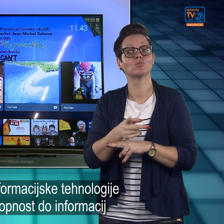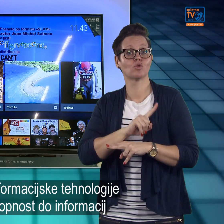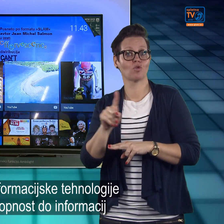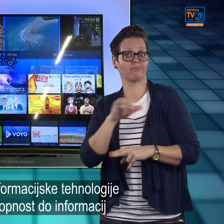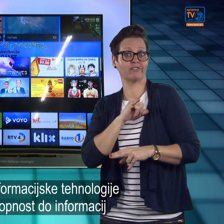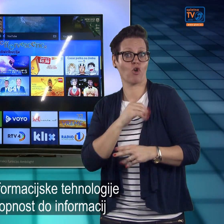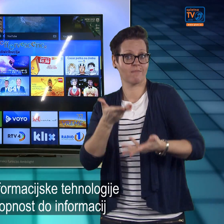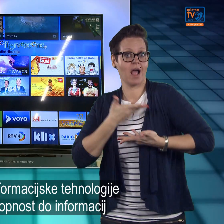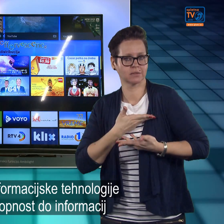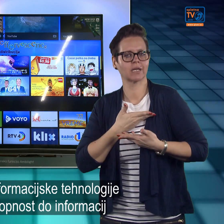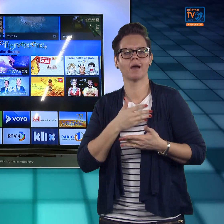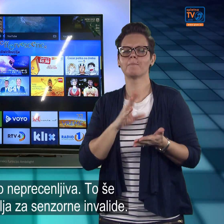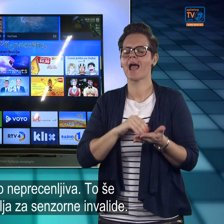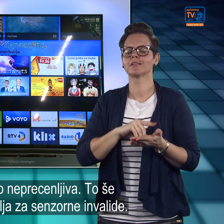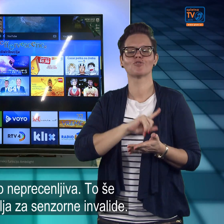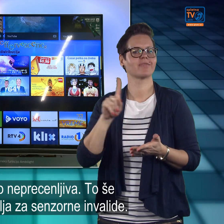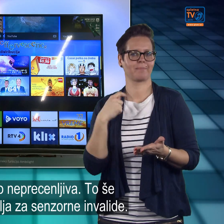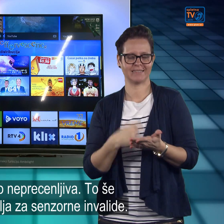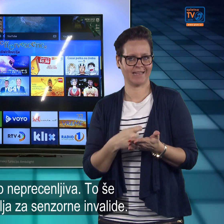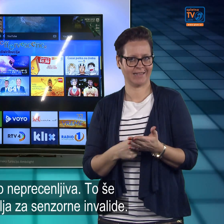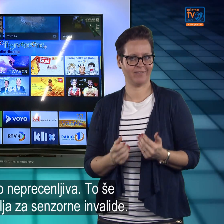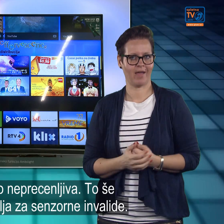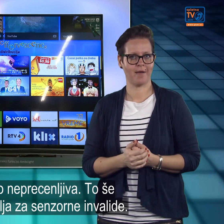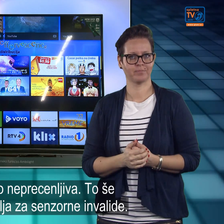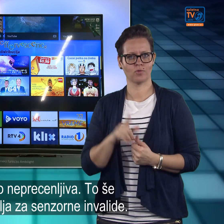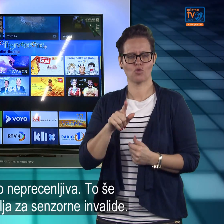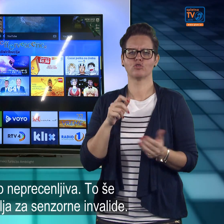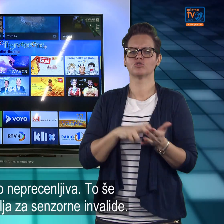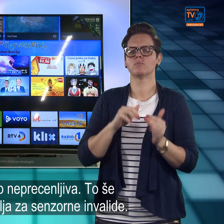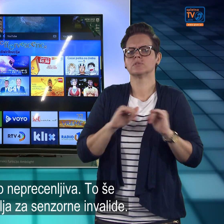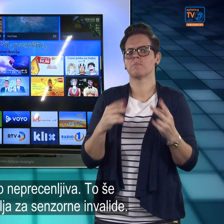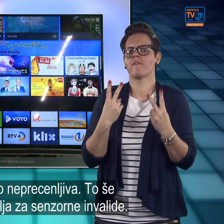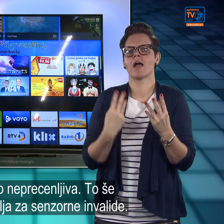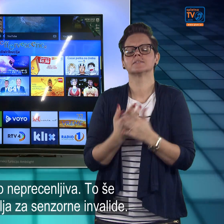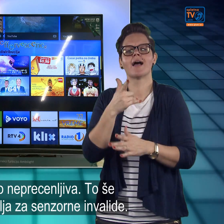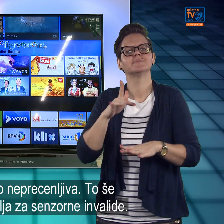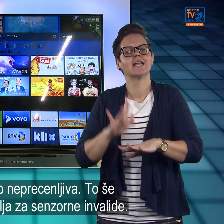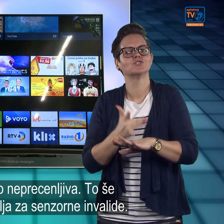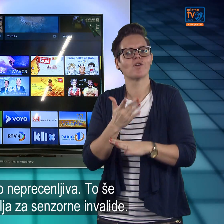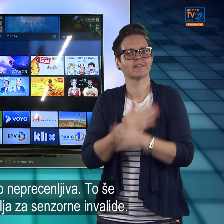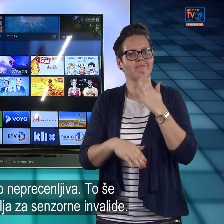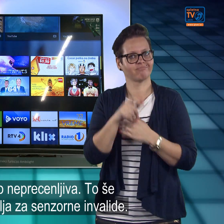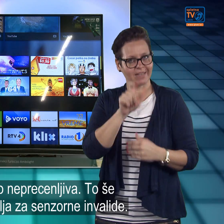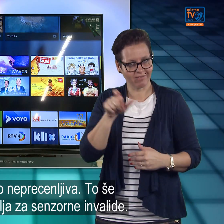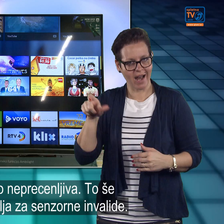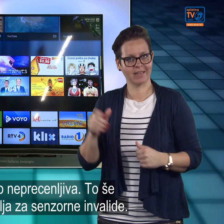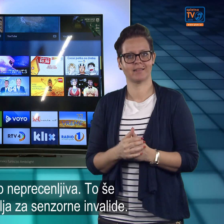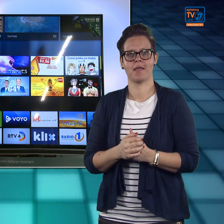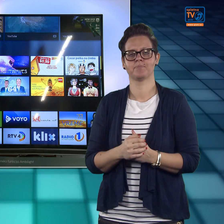dostopnost do informacij praktično neprecenljiva. To še posebej velja za senzorne invalide.